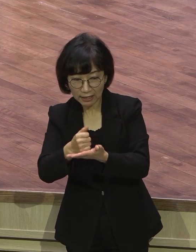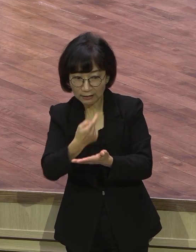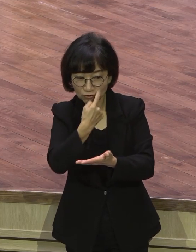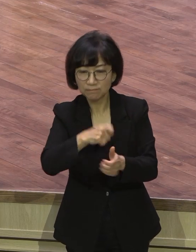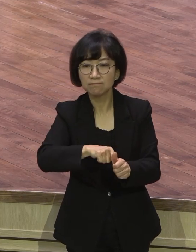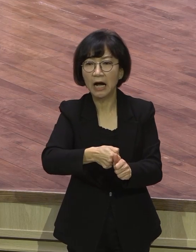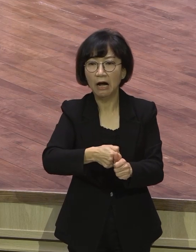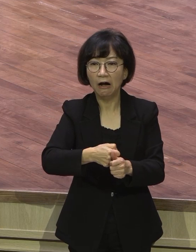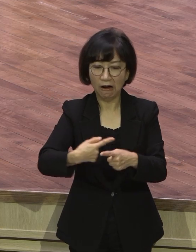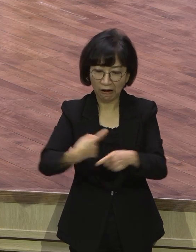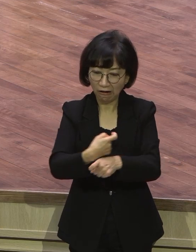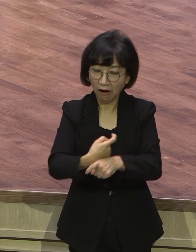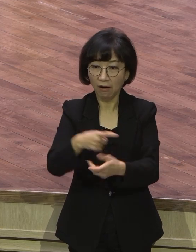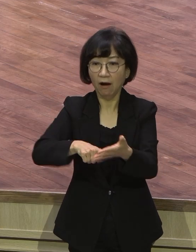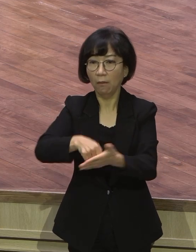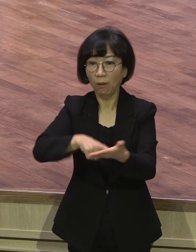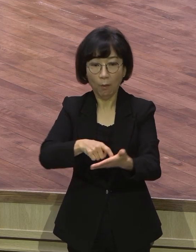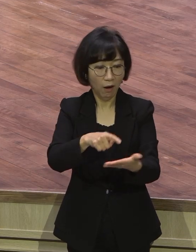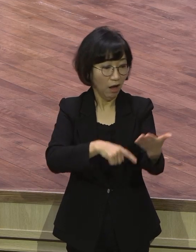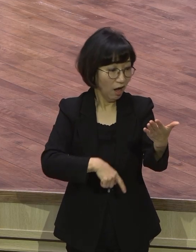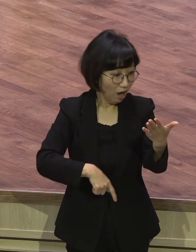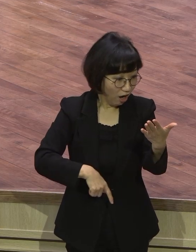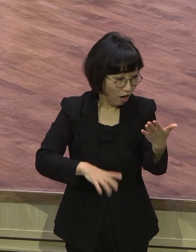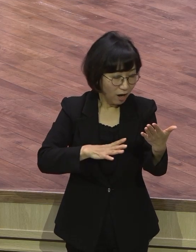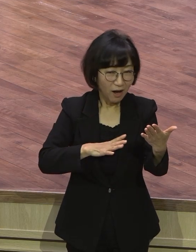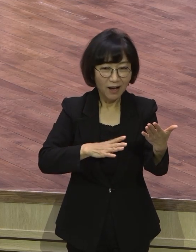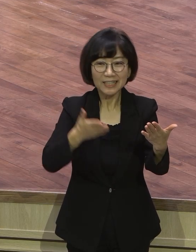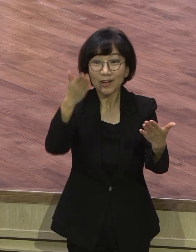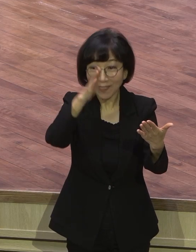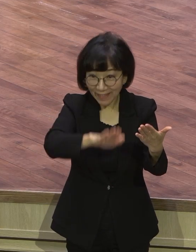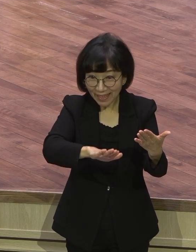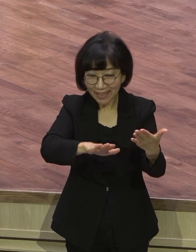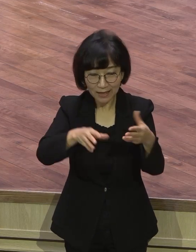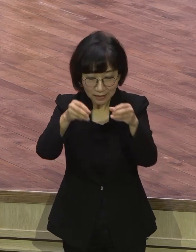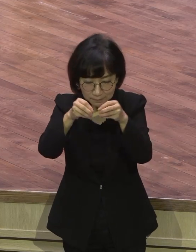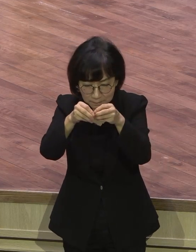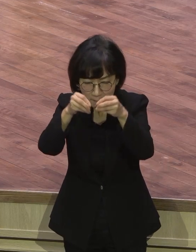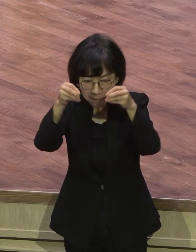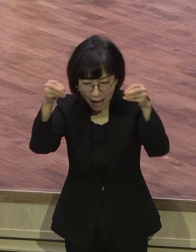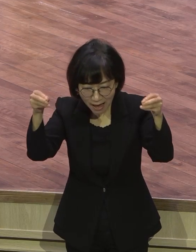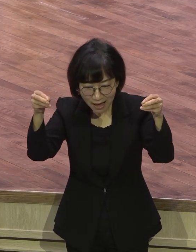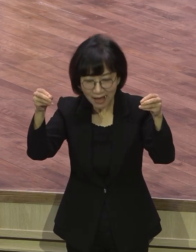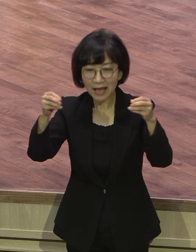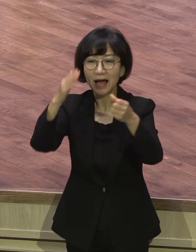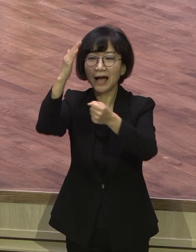사실 여기에는요. 하나님의 극률이 기초하고 있어요.